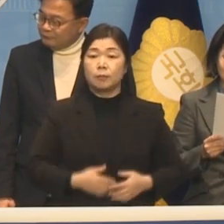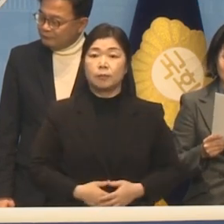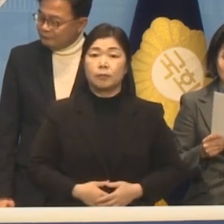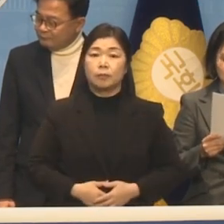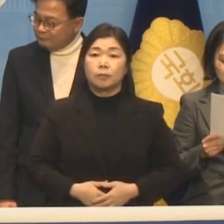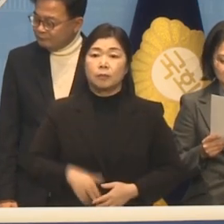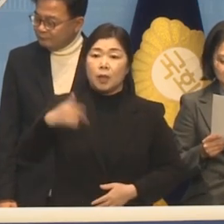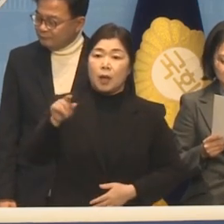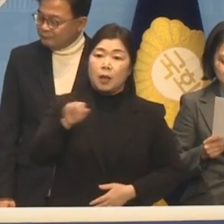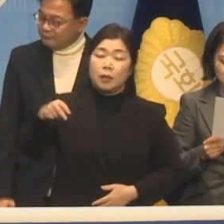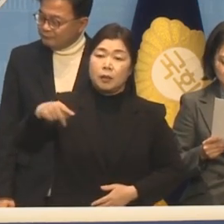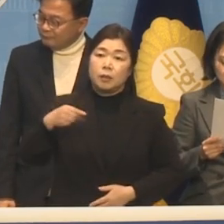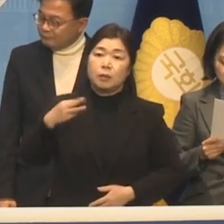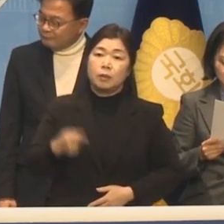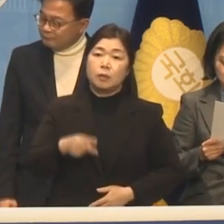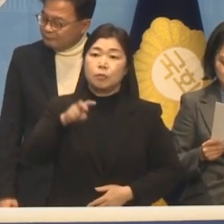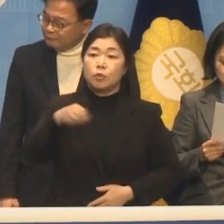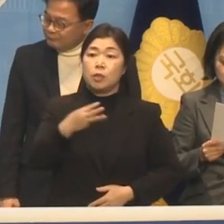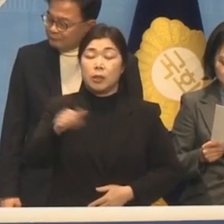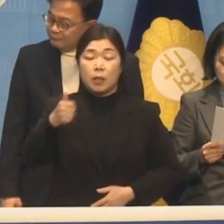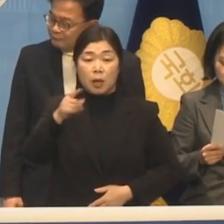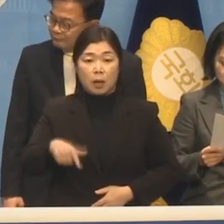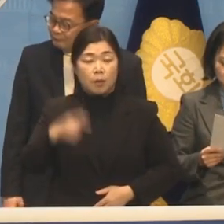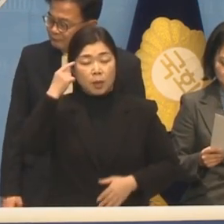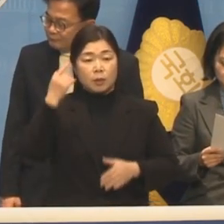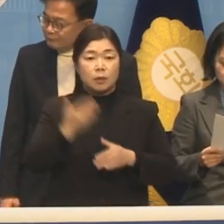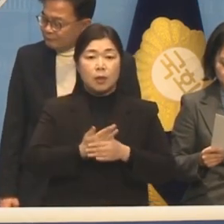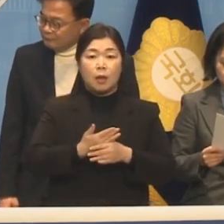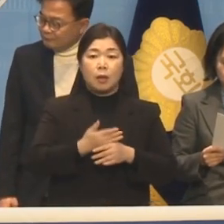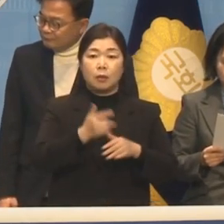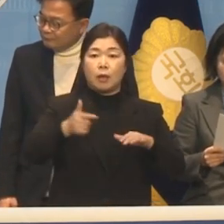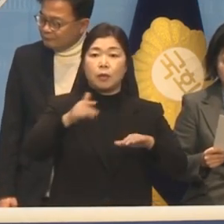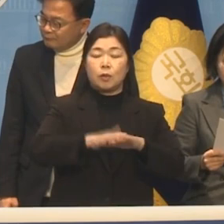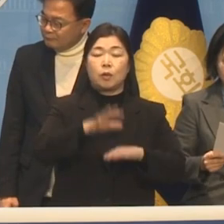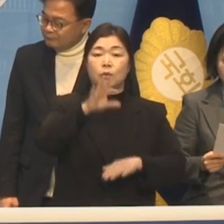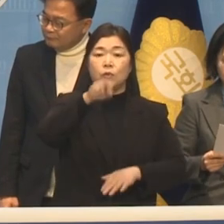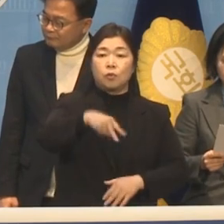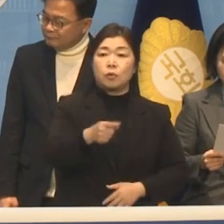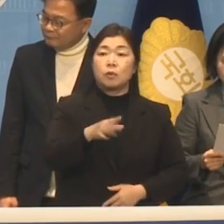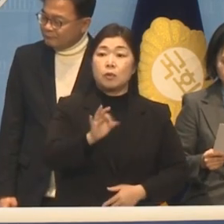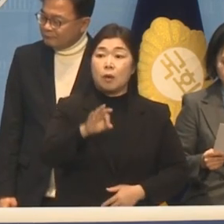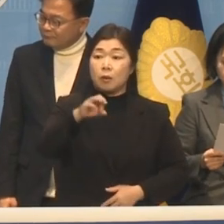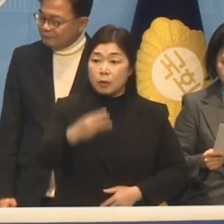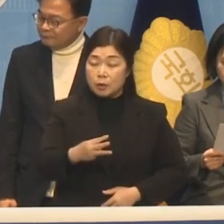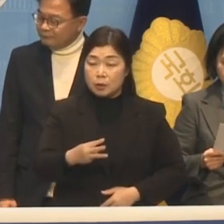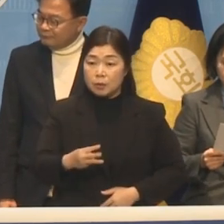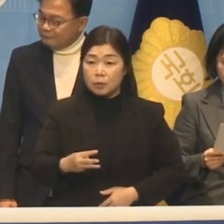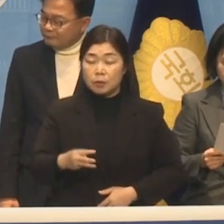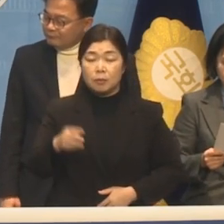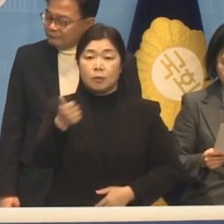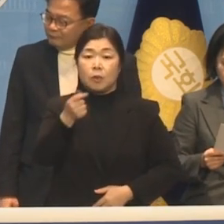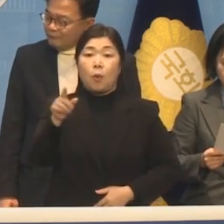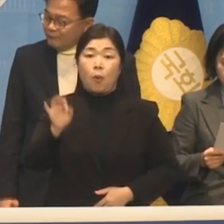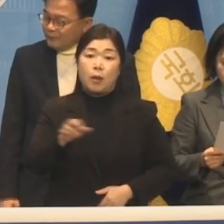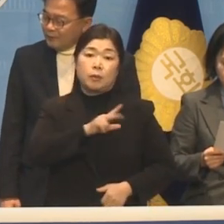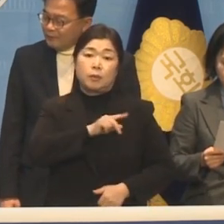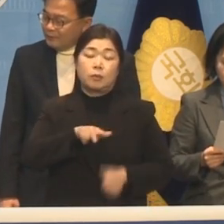카이스트 물리학 박사이신 대전 유성을 국회의원 후보인 황정아 후보님 참석하셨습니다.